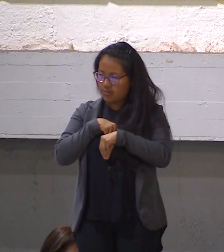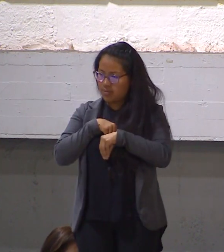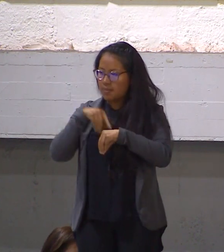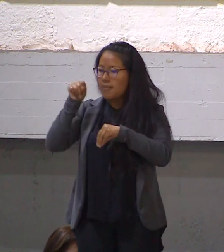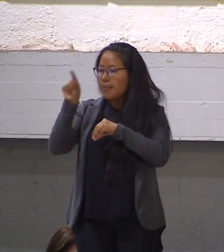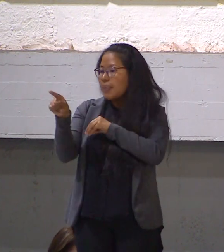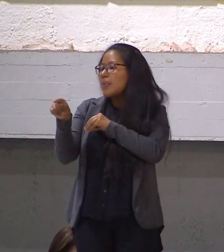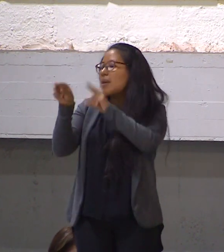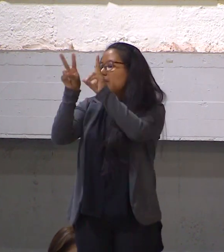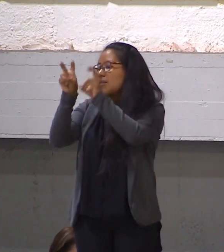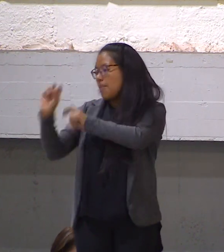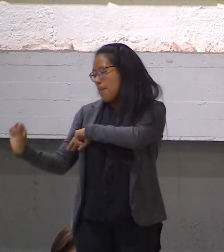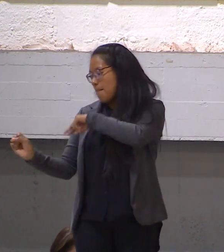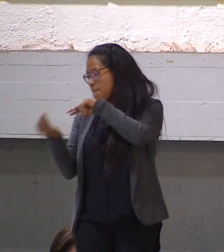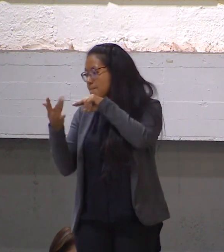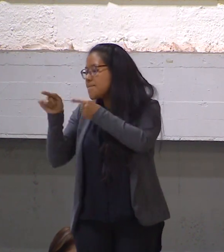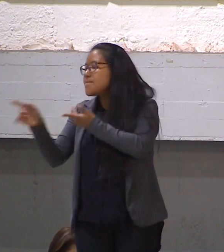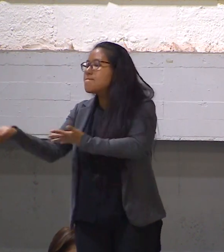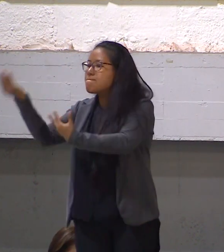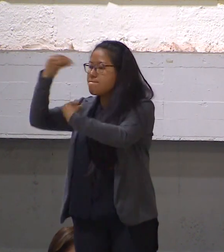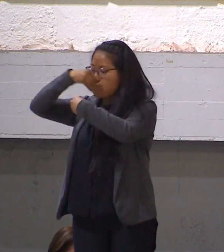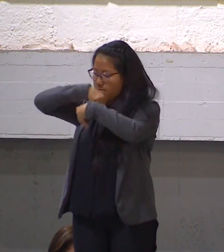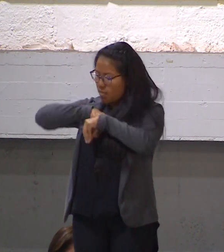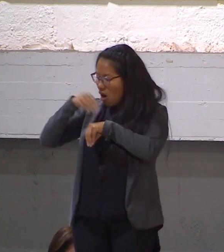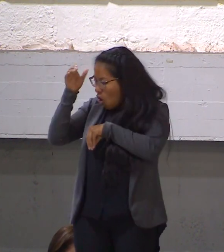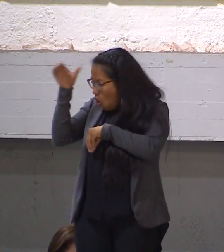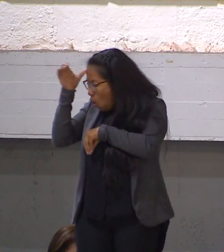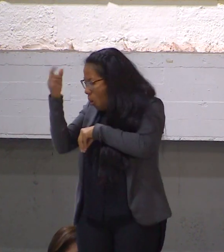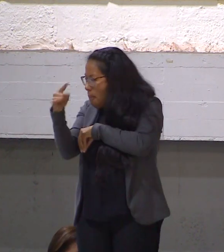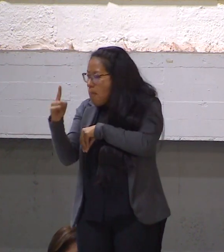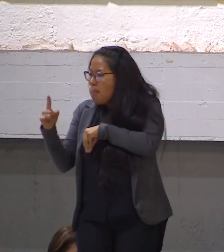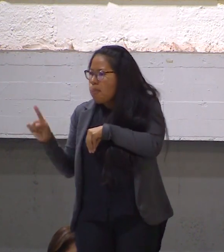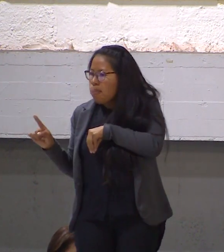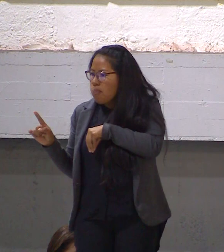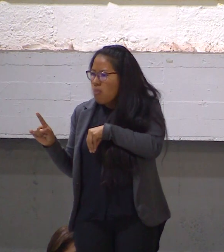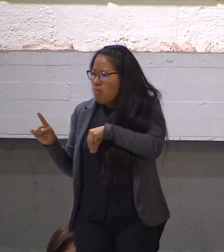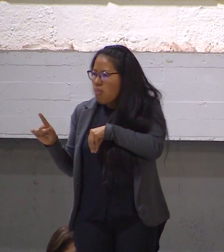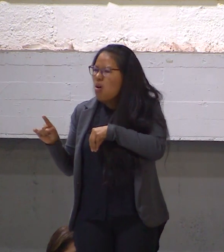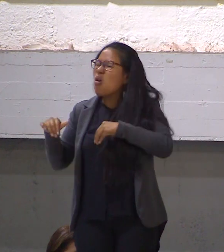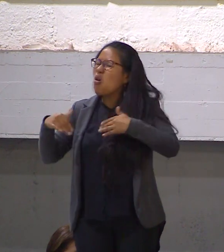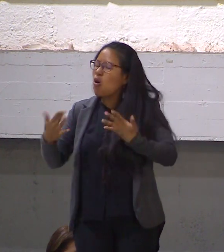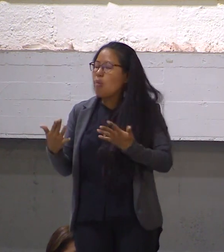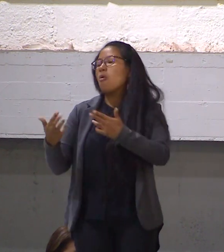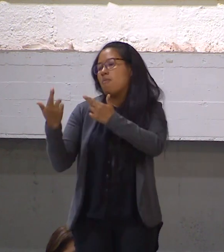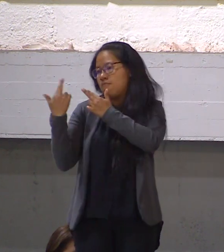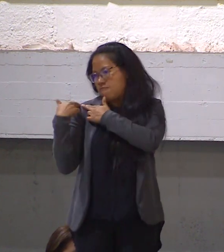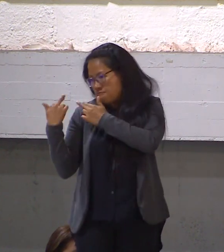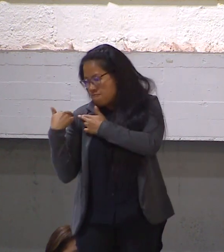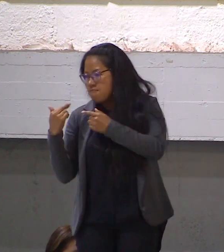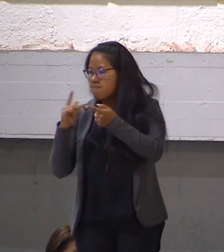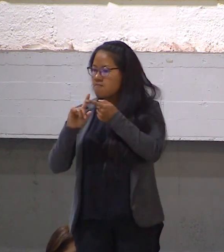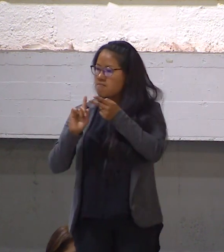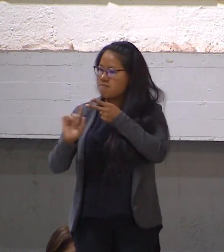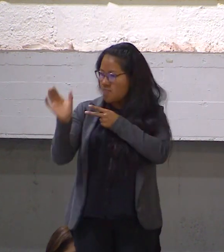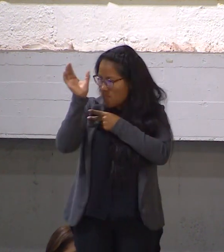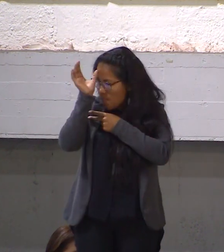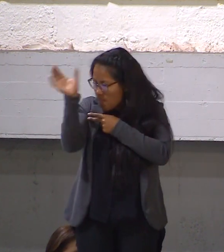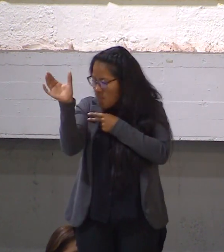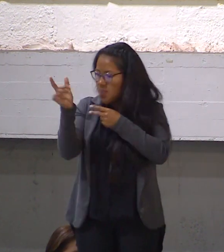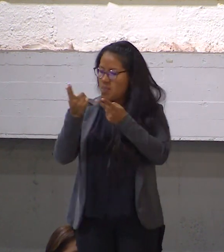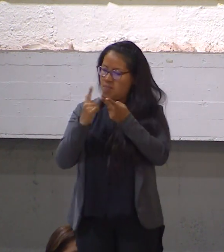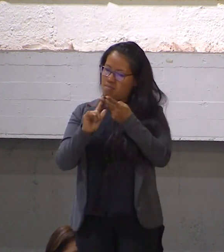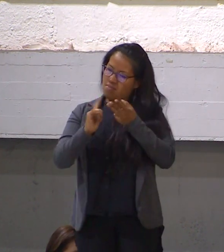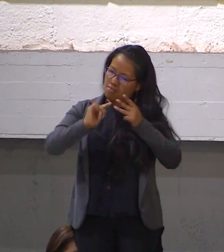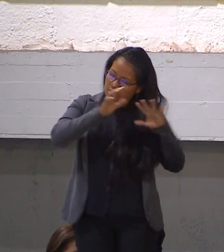educativo con conceptos con responsabilidades con acciones